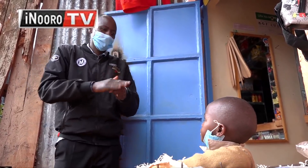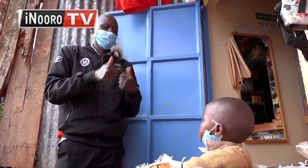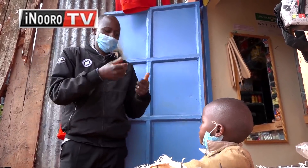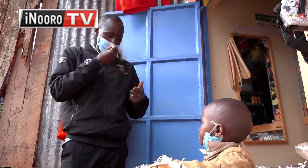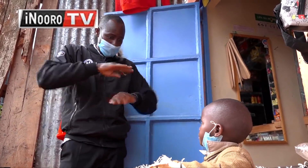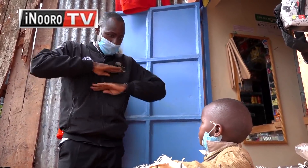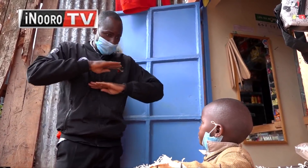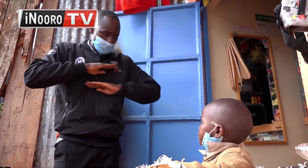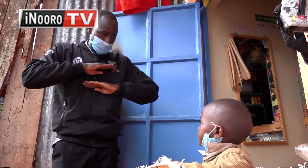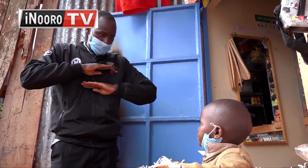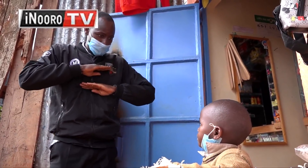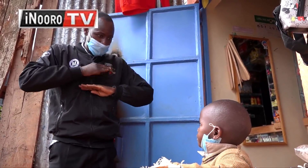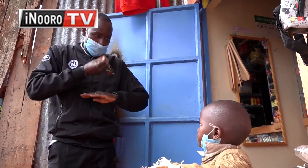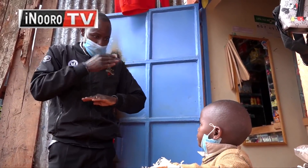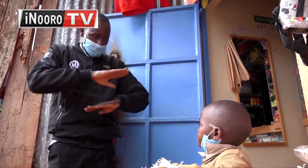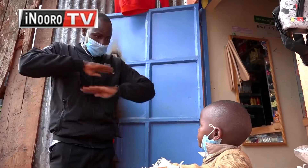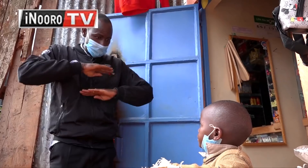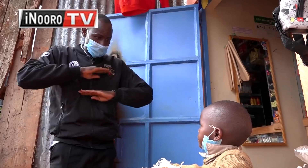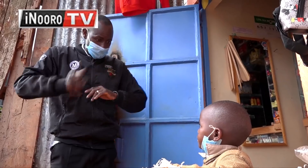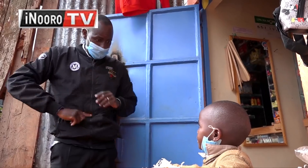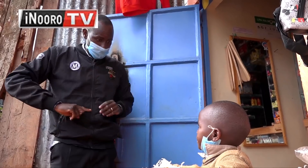na vegetables. Ni honire?